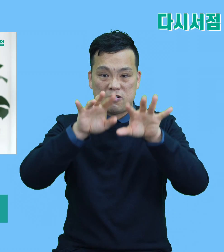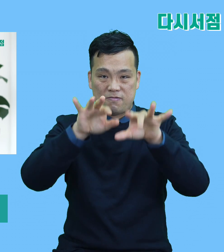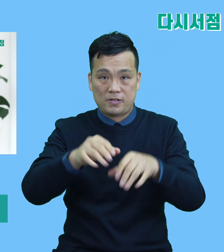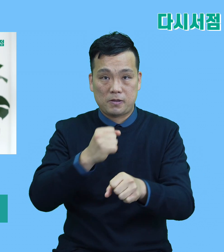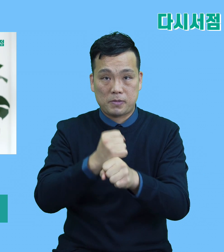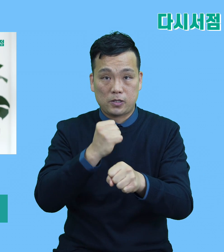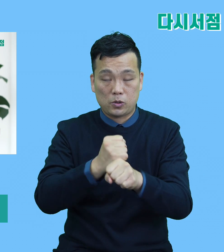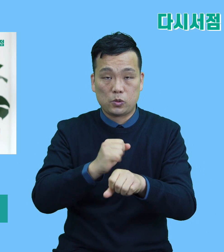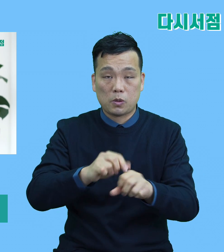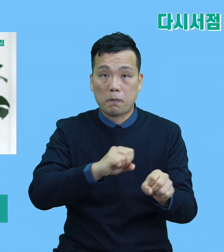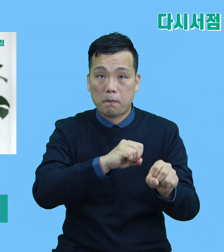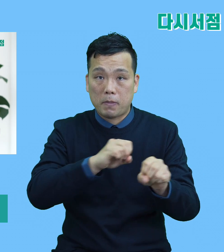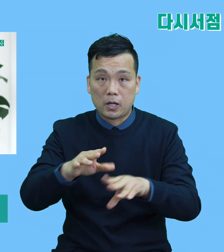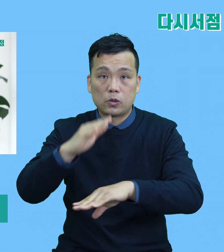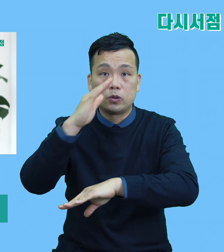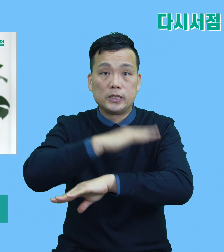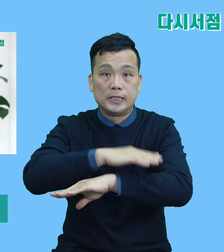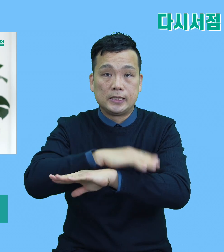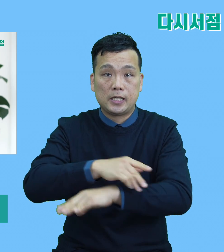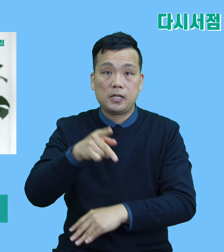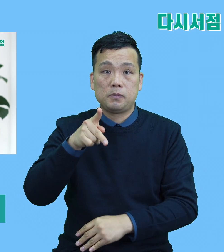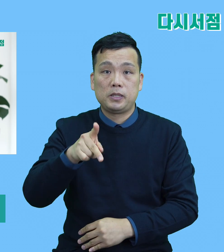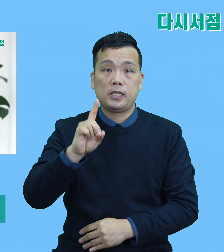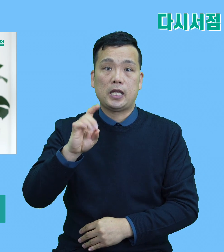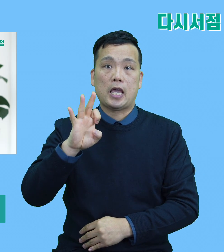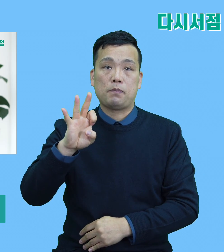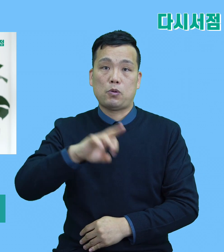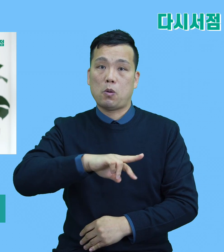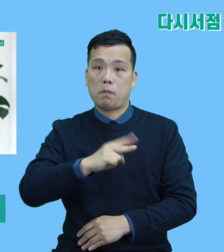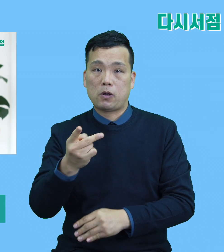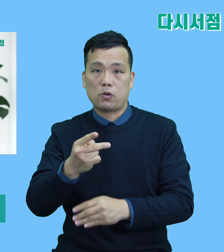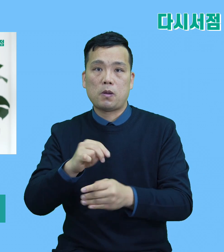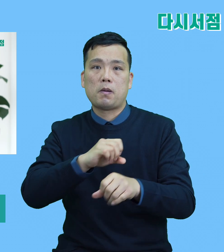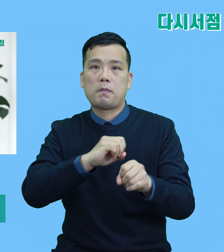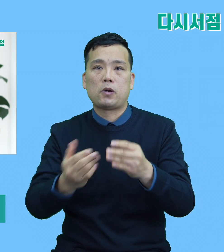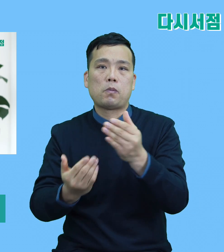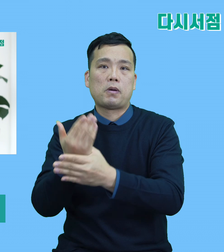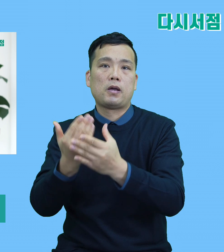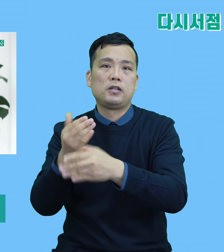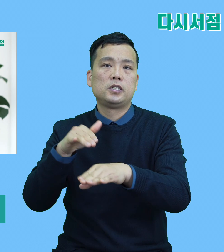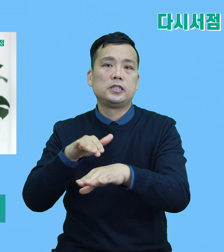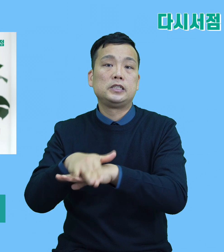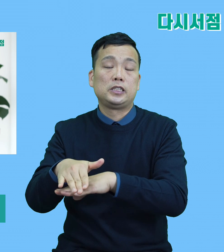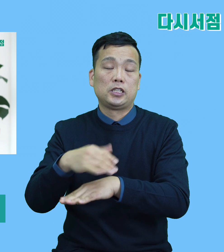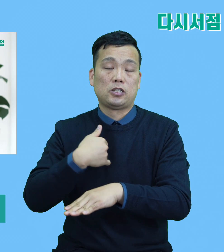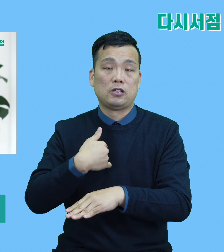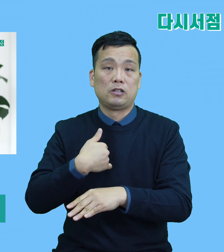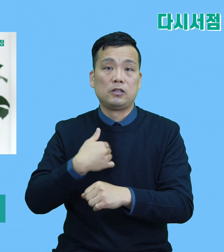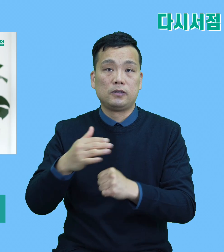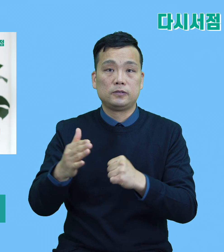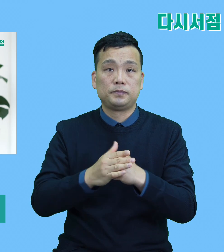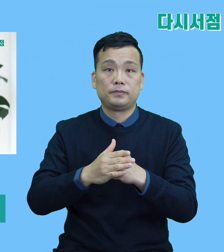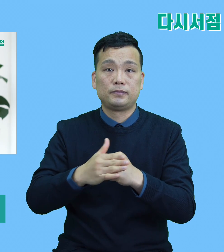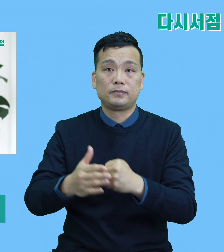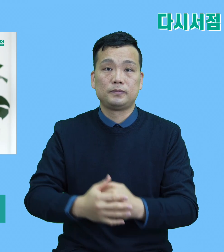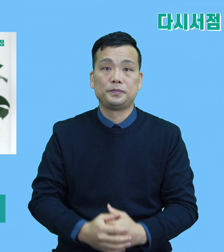써서 바로 인쇄 PDF로 바꿔서 그냥 뽑는 뭐 그런 식으로 하기 때문에 네,